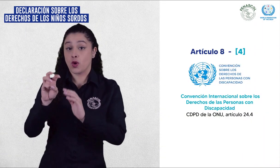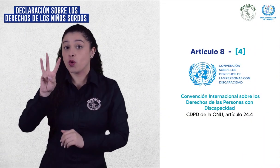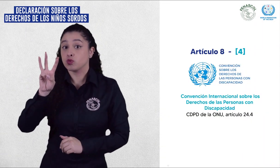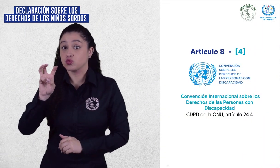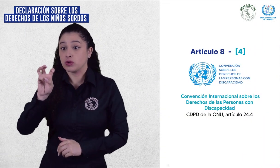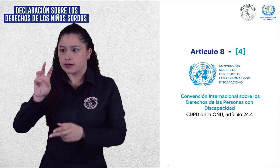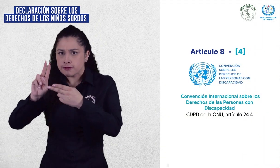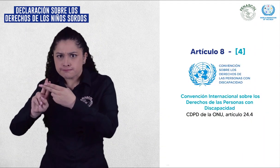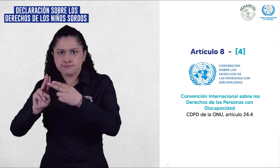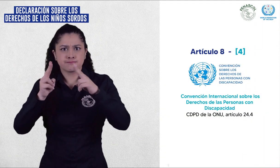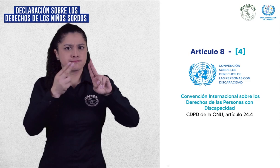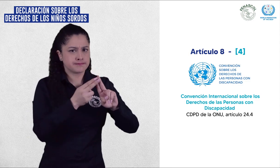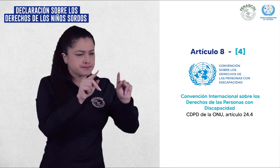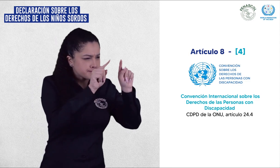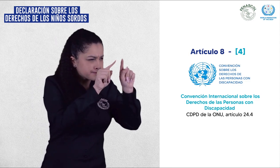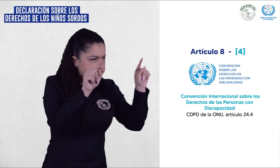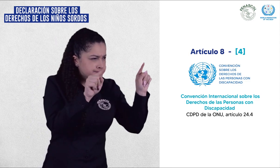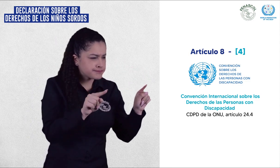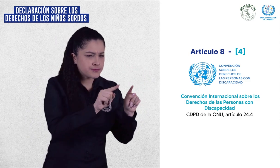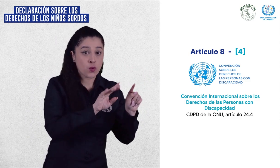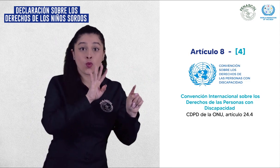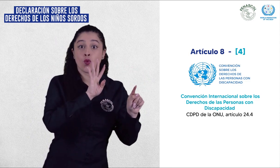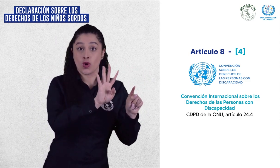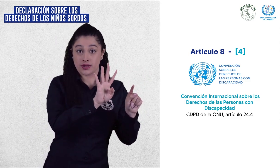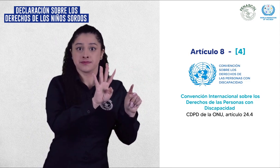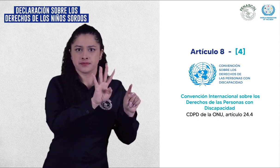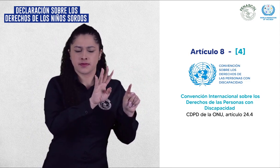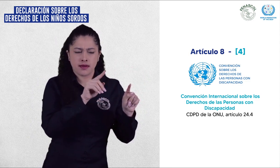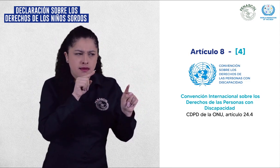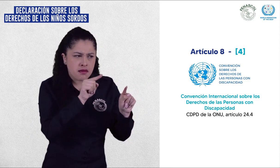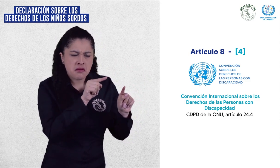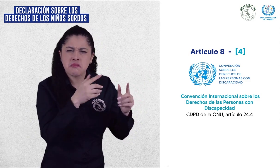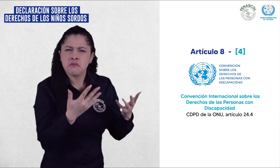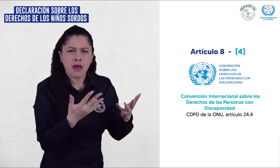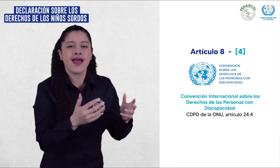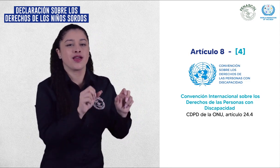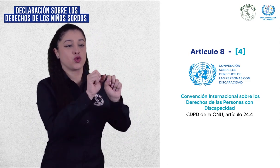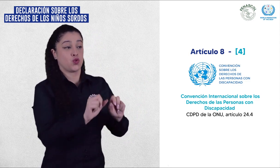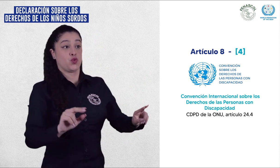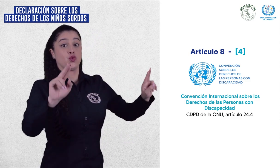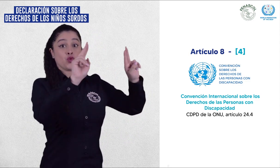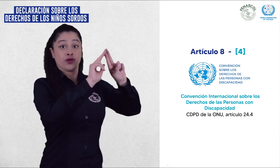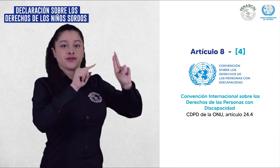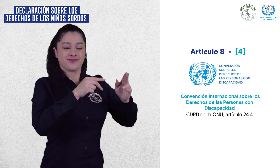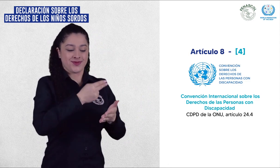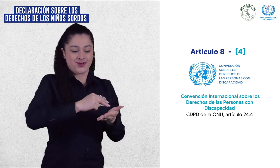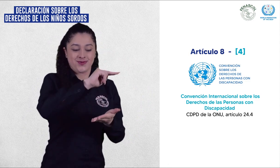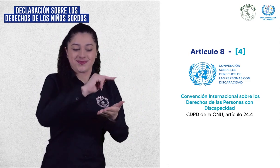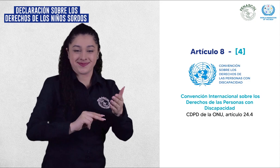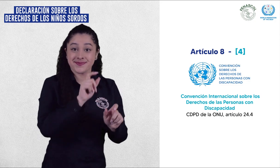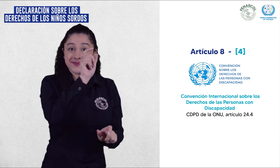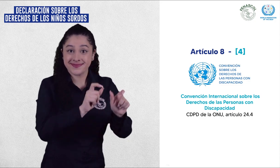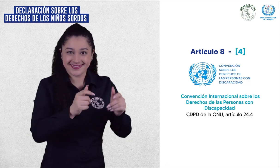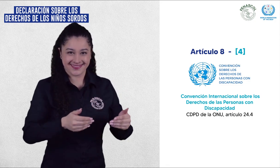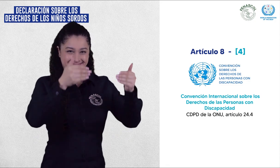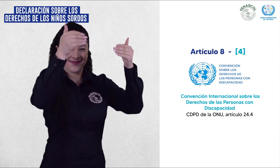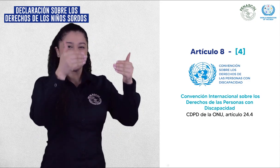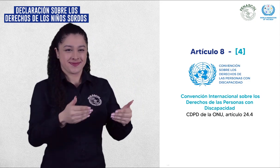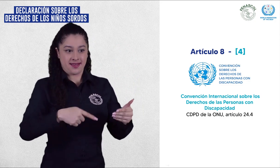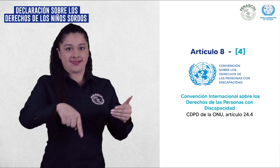El número 4, que está entre corchetes, indica que el artículo 8 de la declaración tiene relación con el numeral